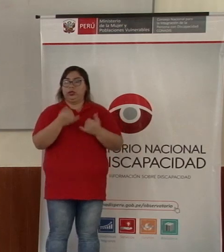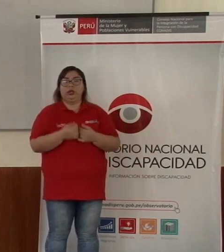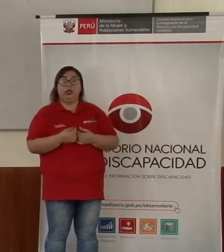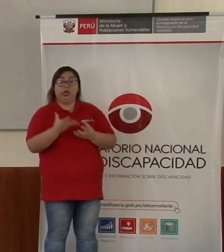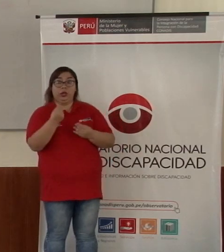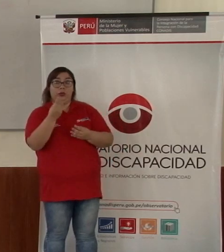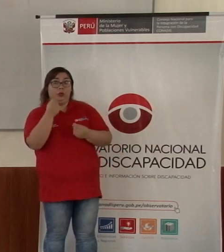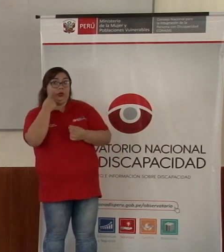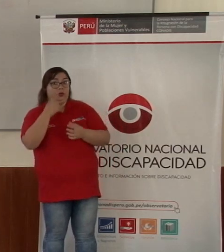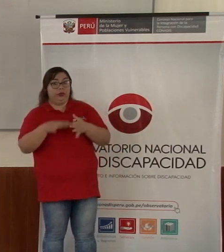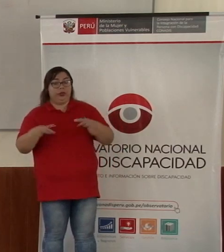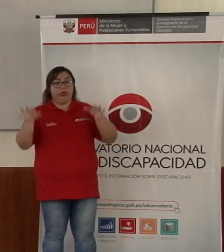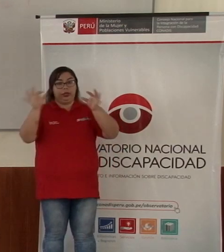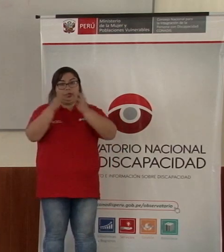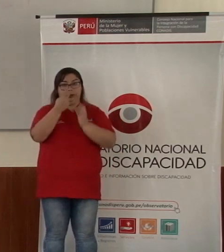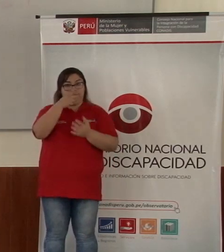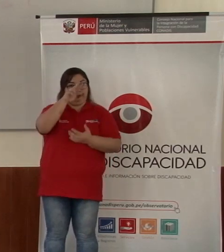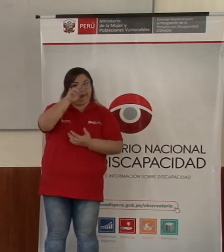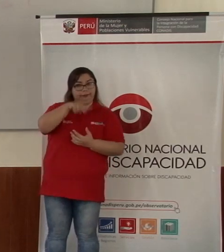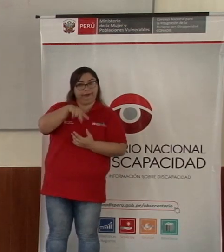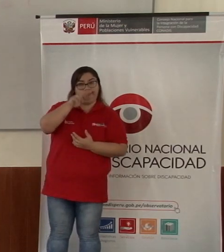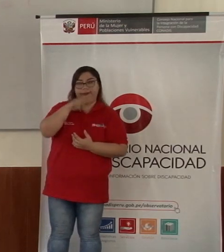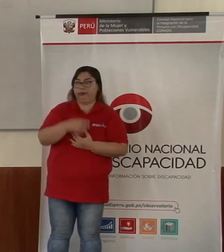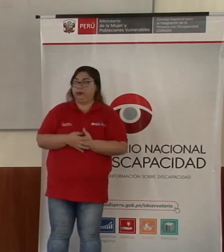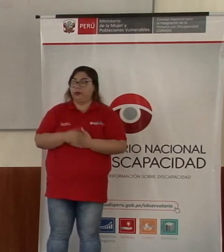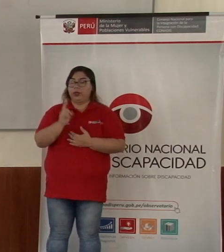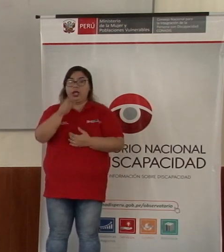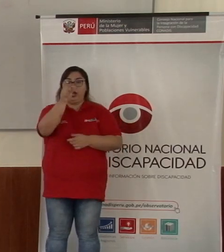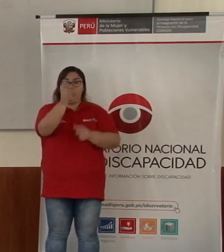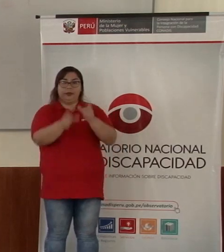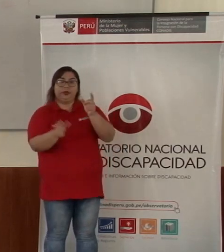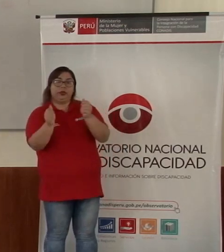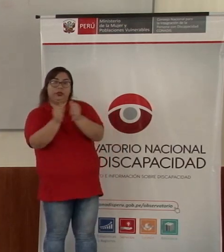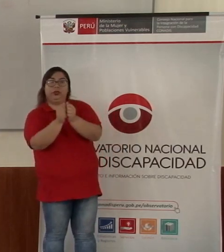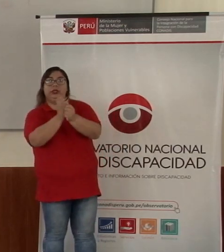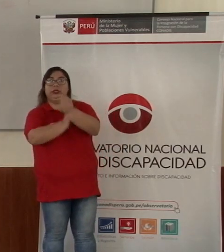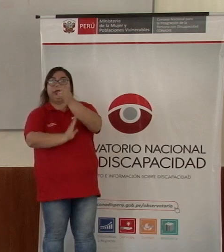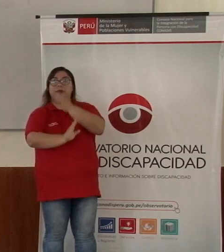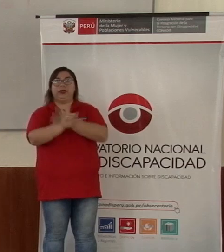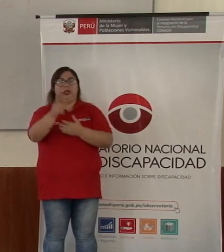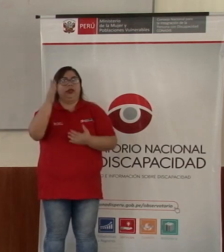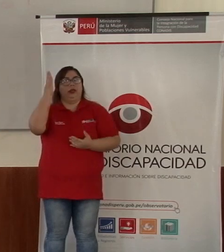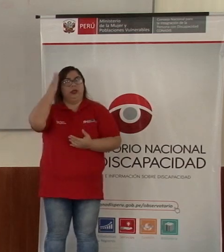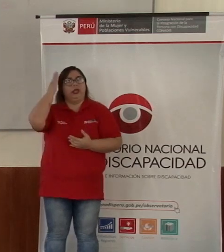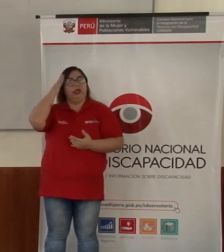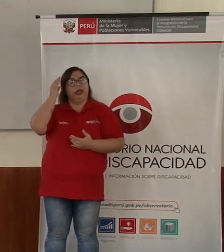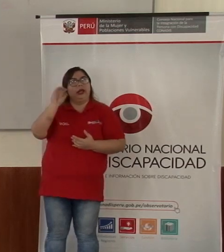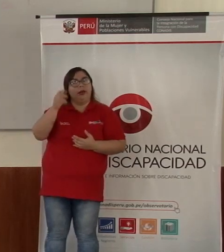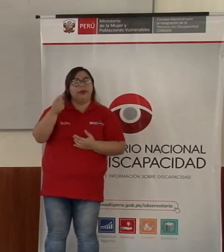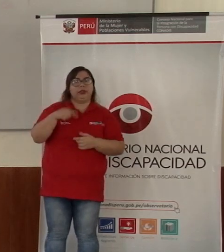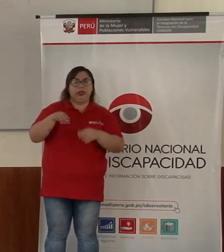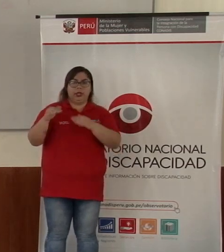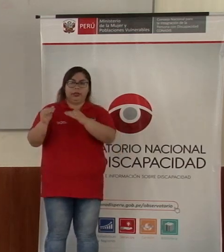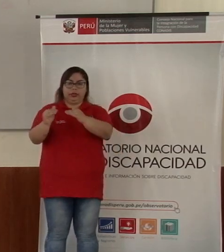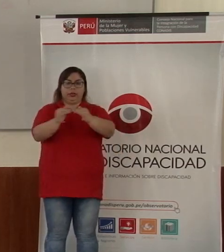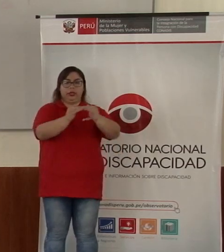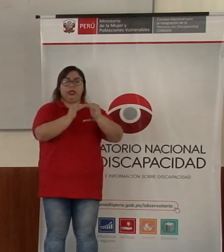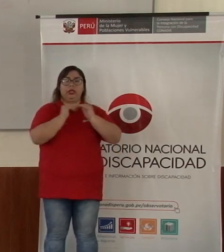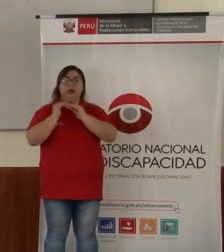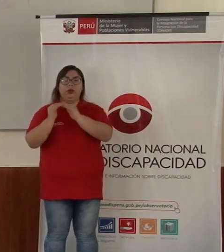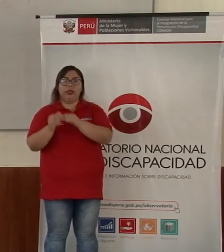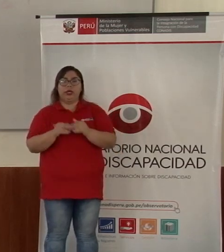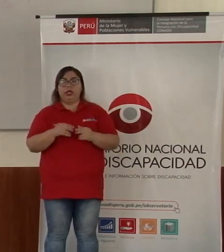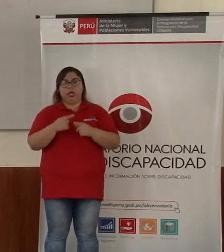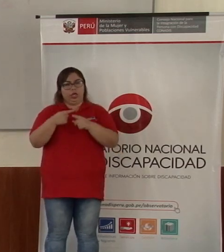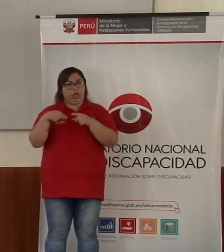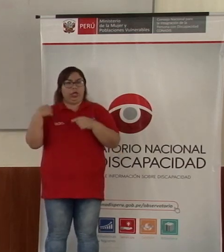muy interesante, ¿eh? Visibiliza esto. Las personas con discapacidad tienen capacidad de ejercicio en igualdad de condiciones en